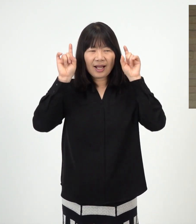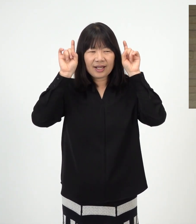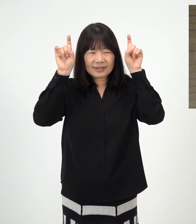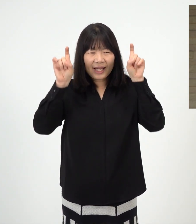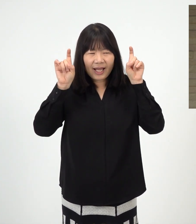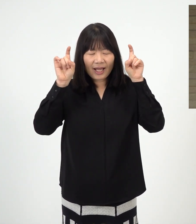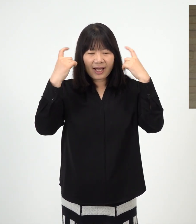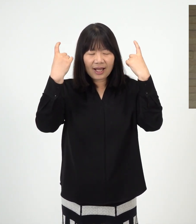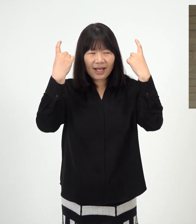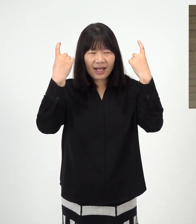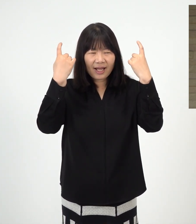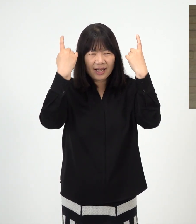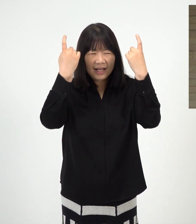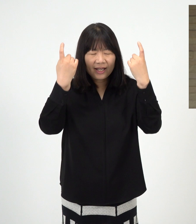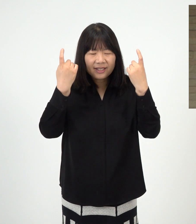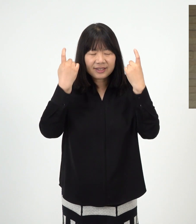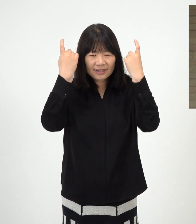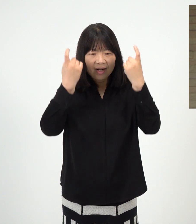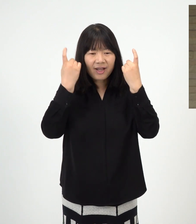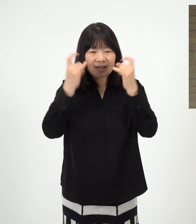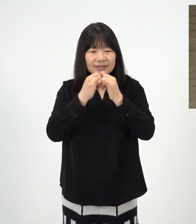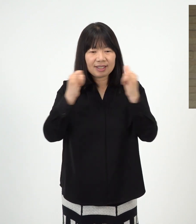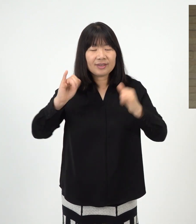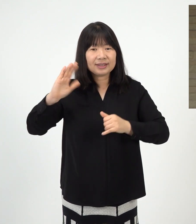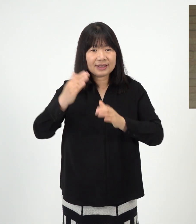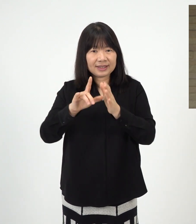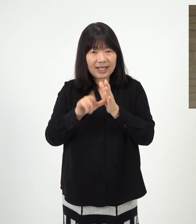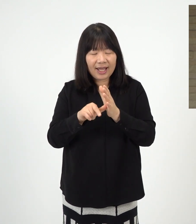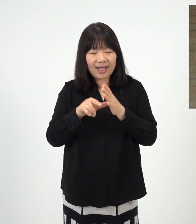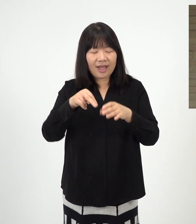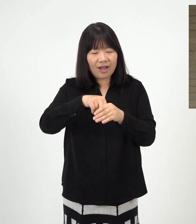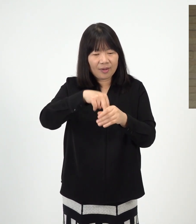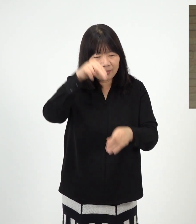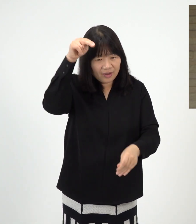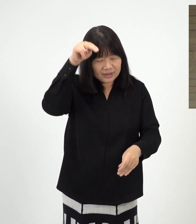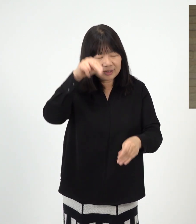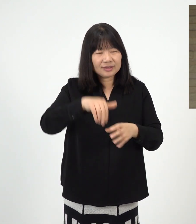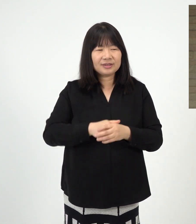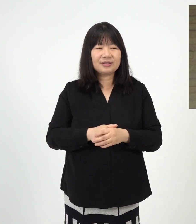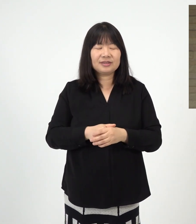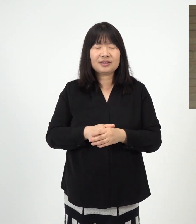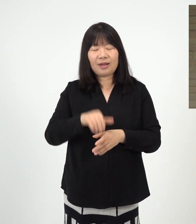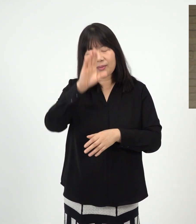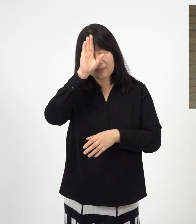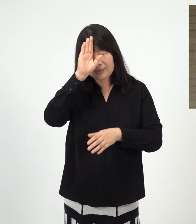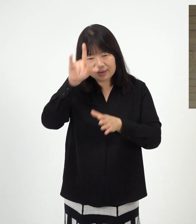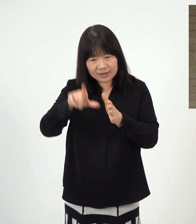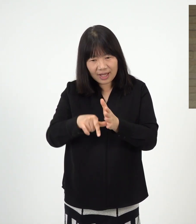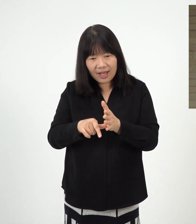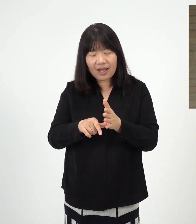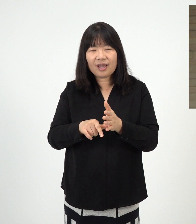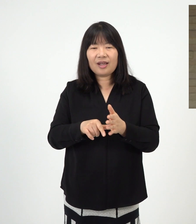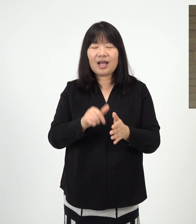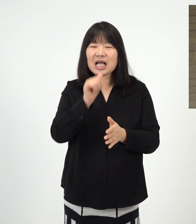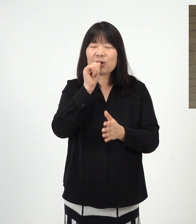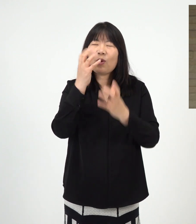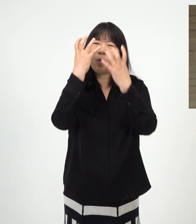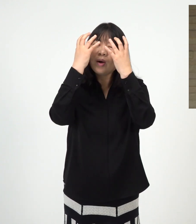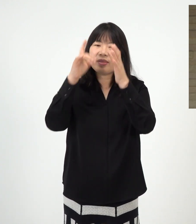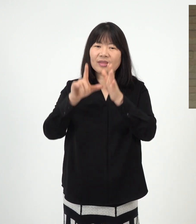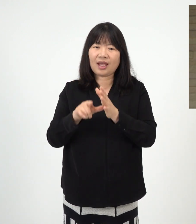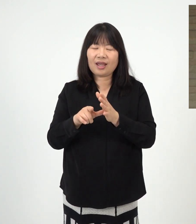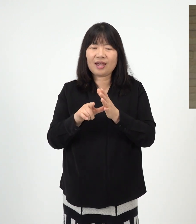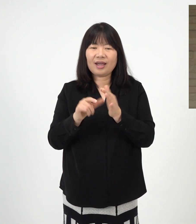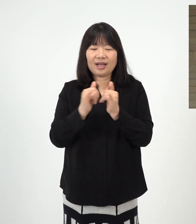되었을 때, 헐벗었을 때, 병들었을 때, 옥에 갇혔을 때. 인간의